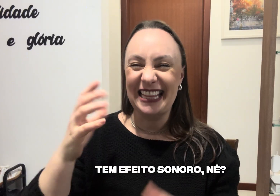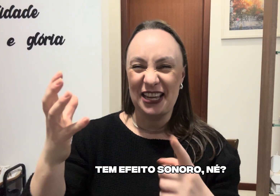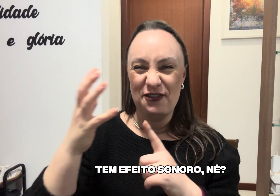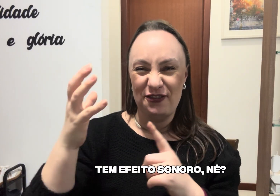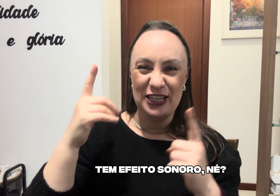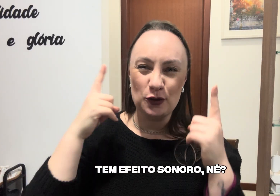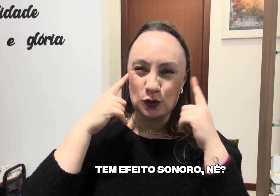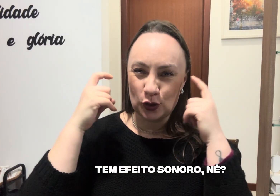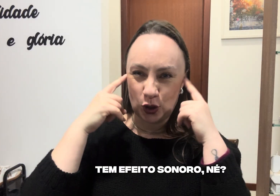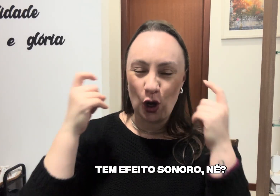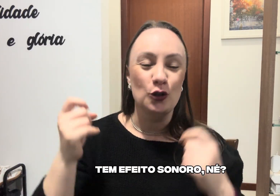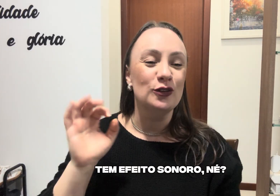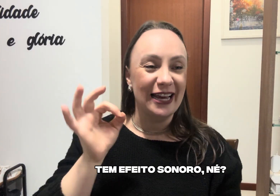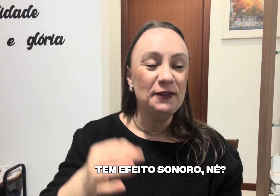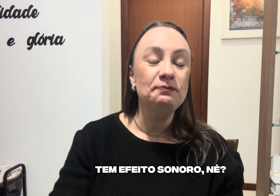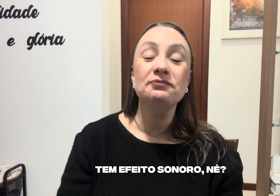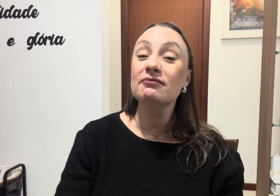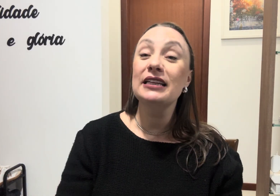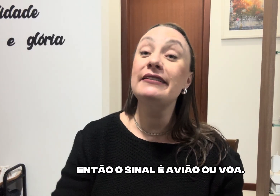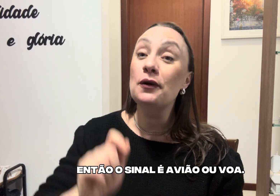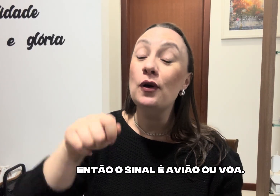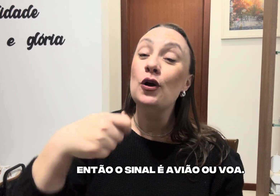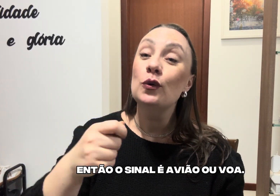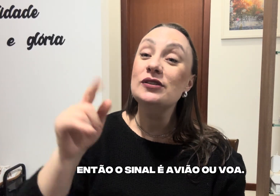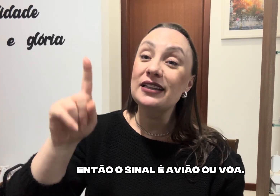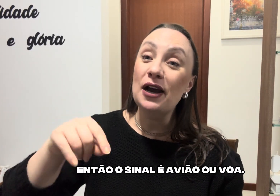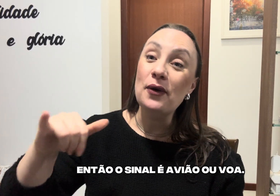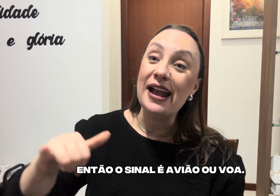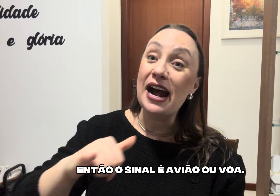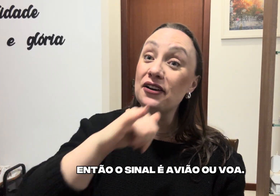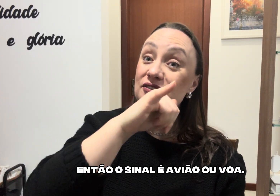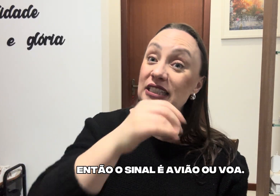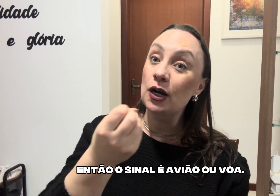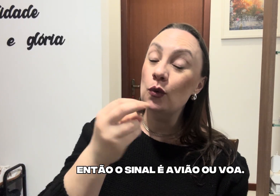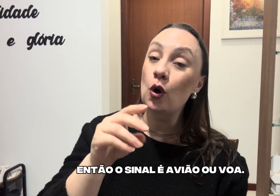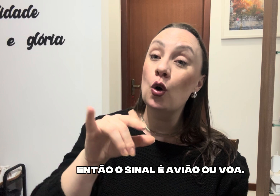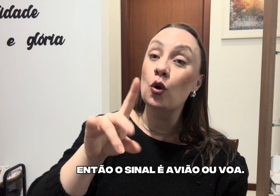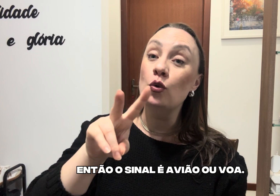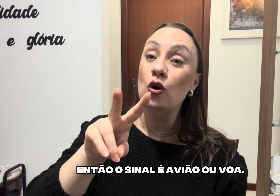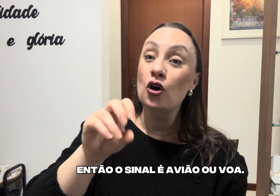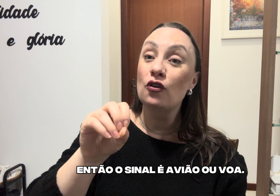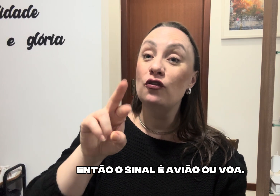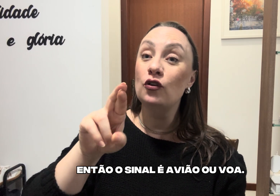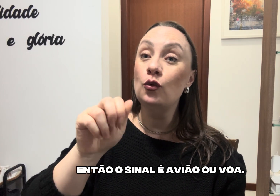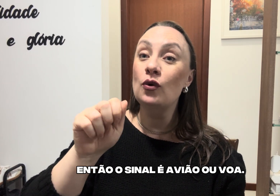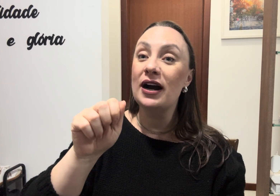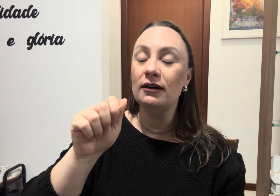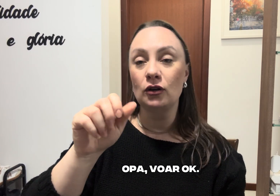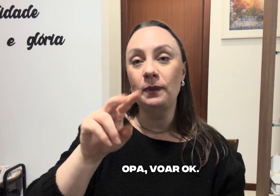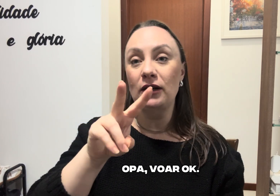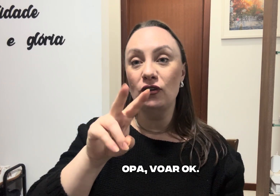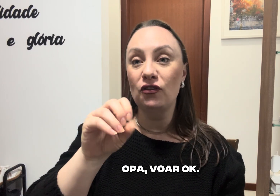tem efeito sonoro, né? Então, o sinal é avião ou voar,